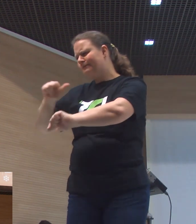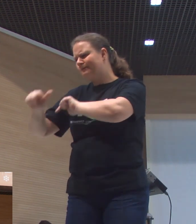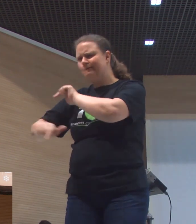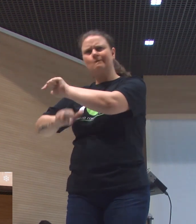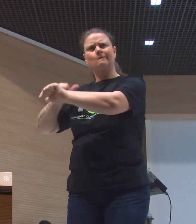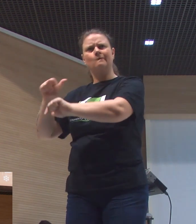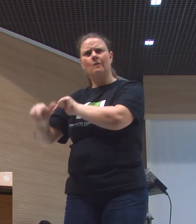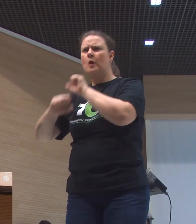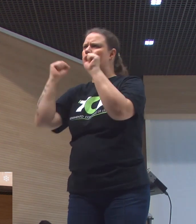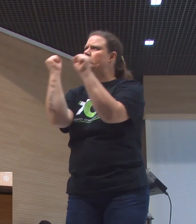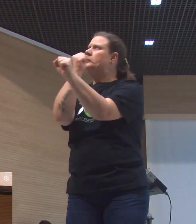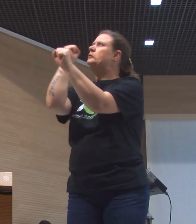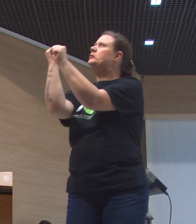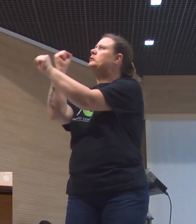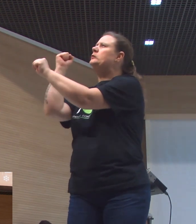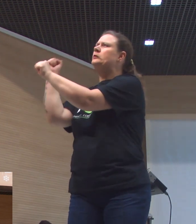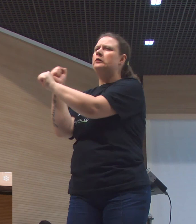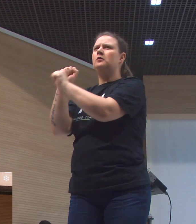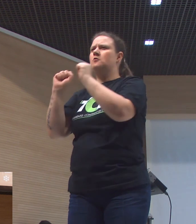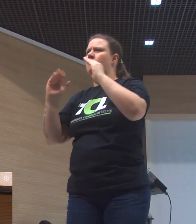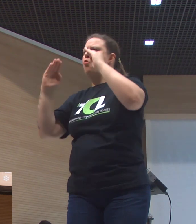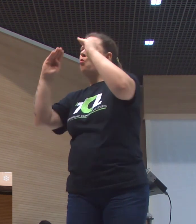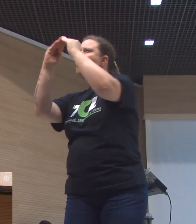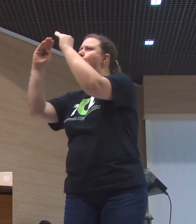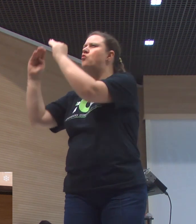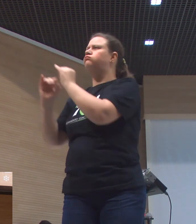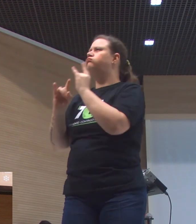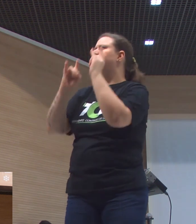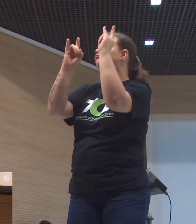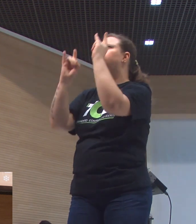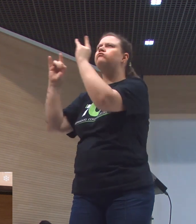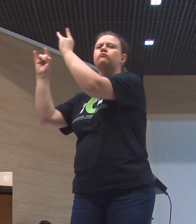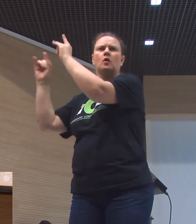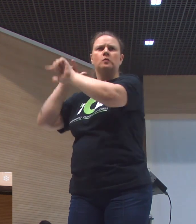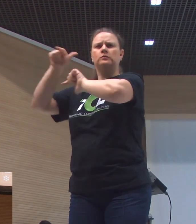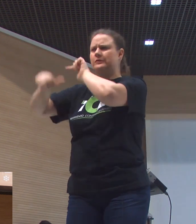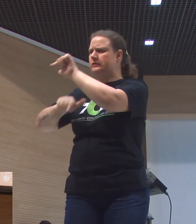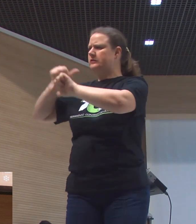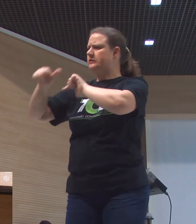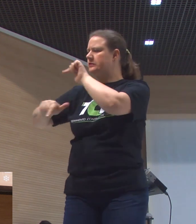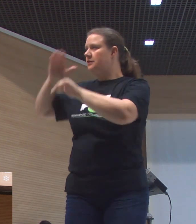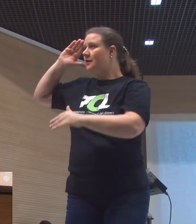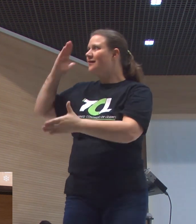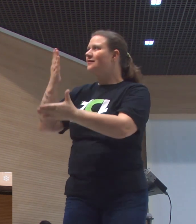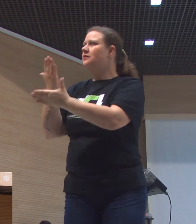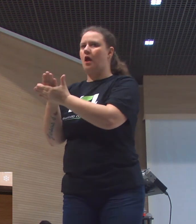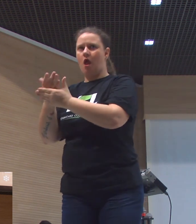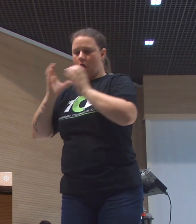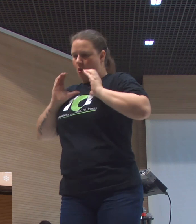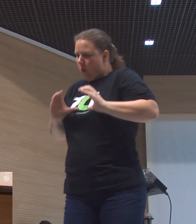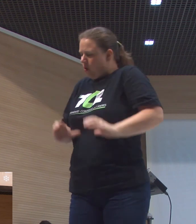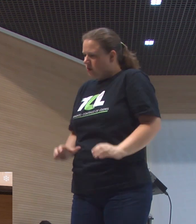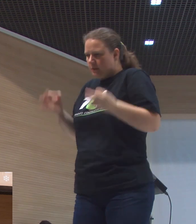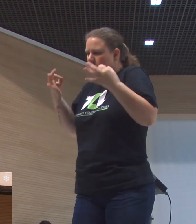para se instalar, para abençoar, que acreditavam no valor do trabalho, que acreditavam que agindo honestamente Deus